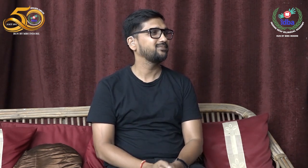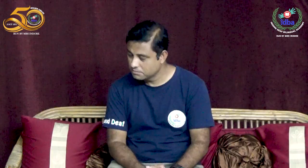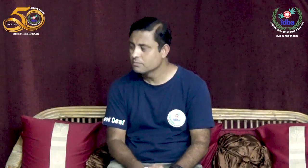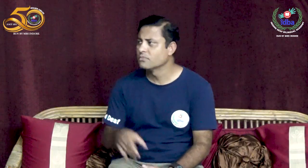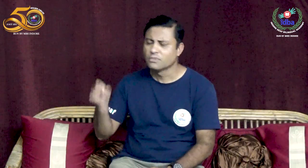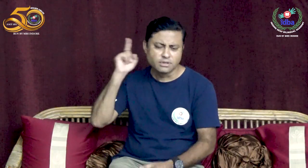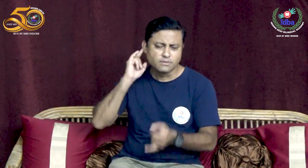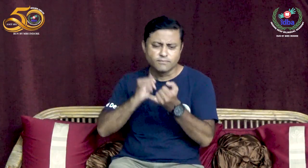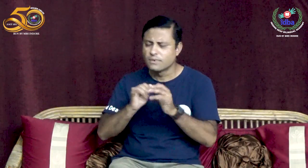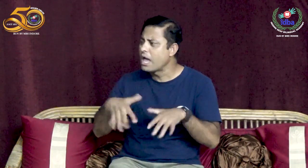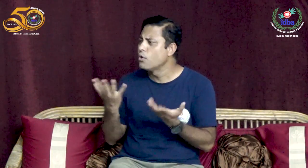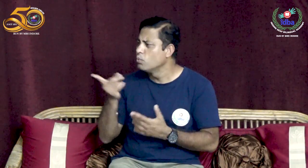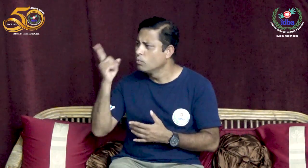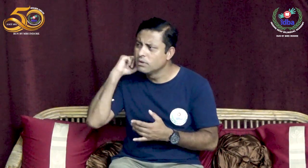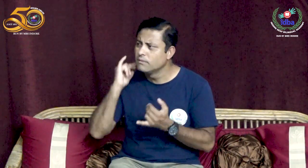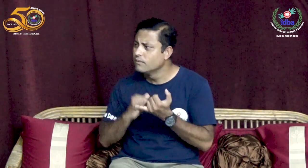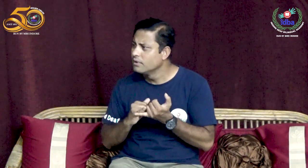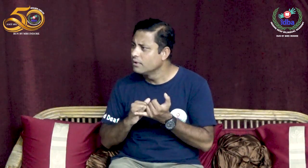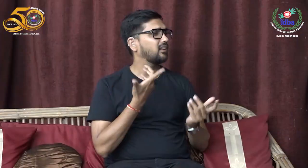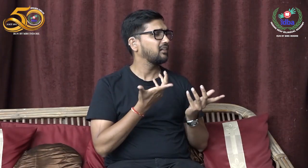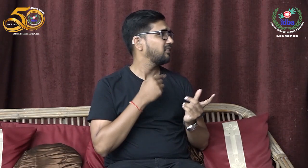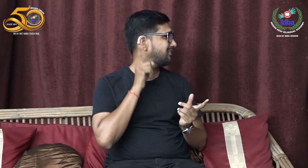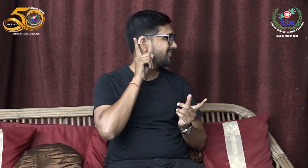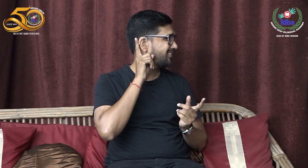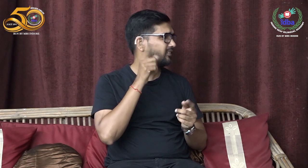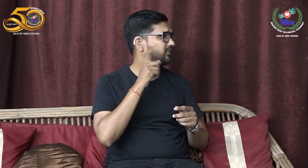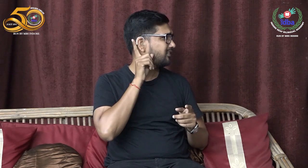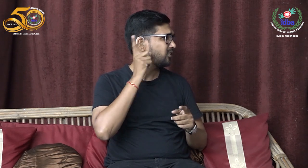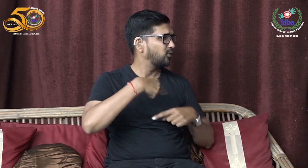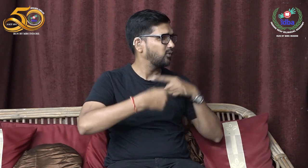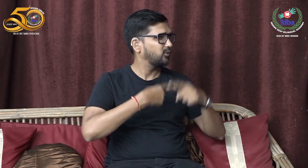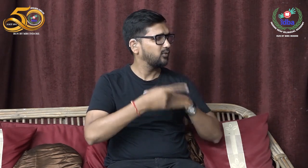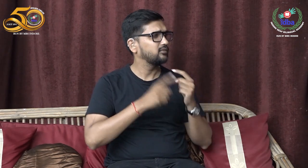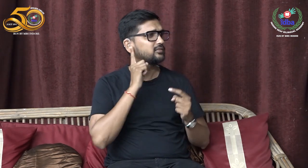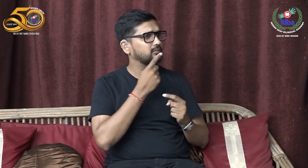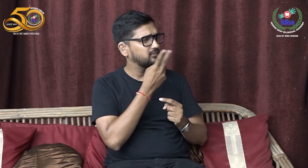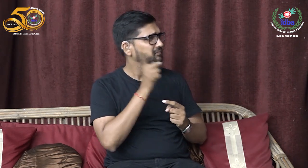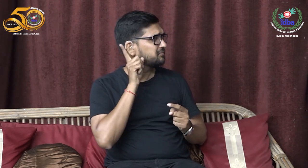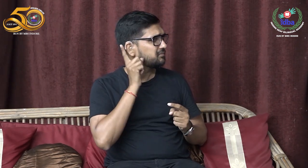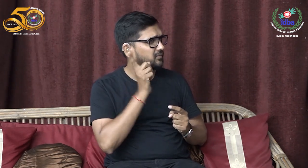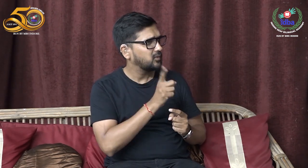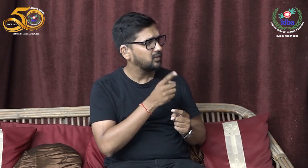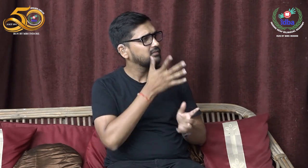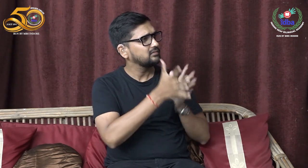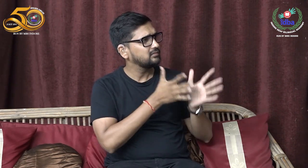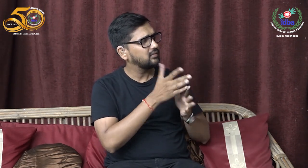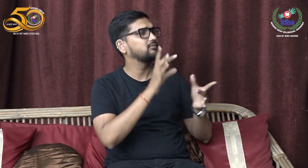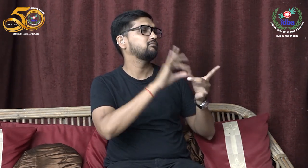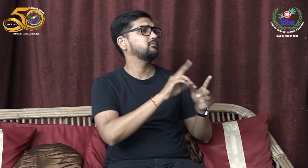हूँ। अच्छा, तो आपका साइन ऐसा क्यों है? ये मैं कान की मशीन लगाता हूँ, इस कारण से लोग ने